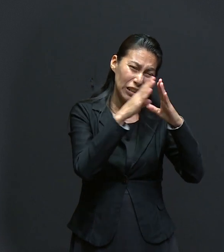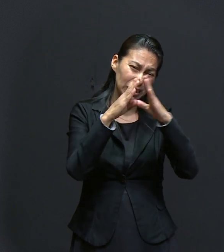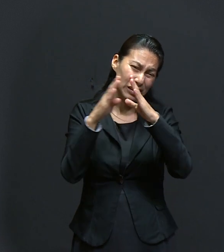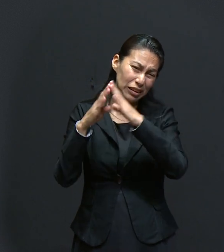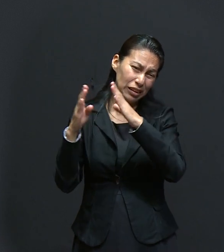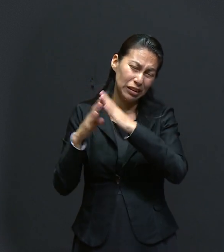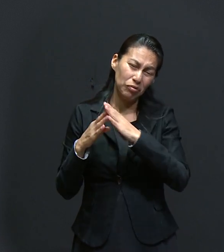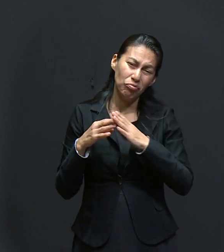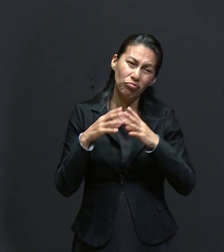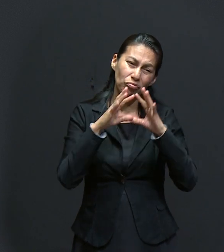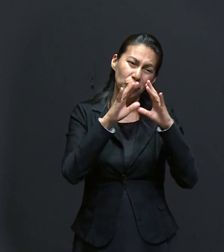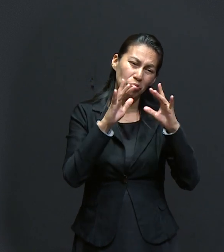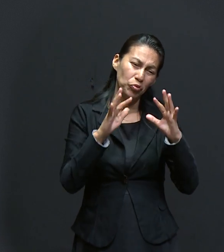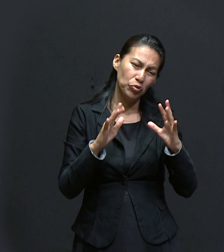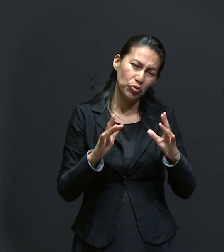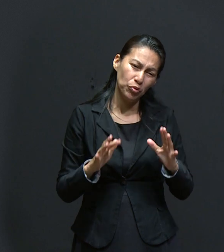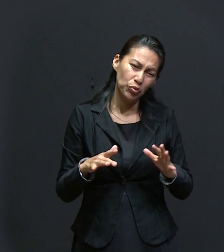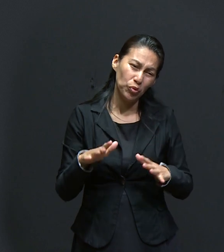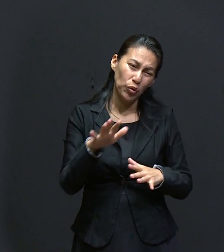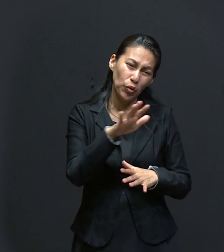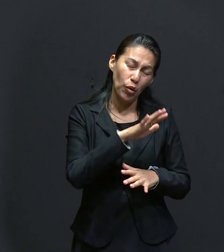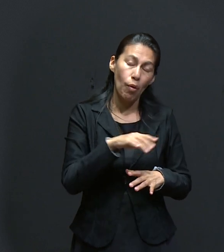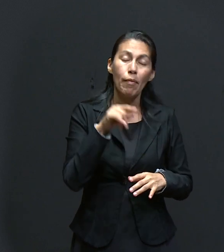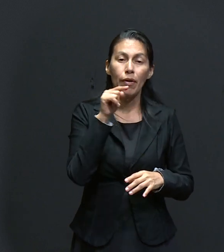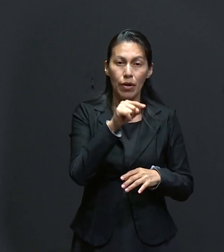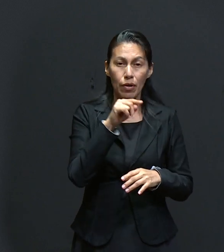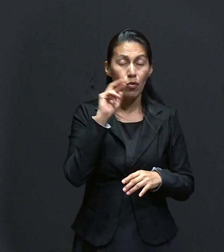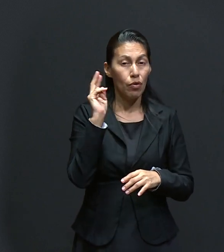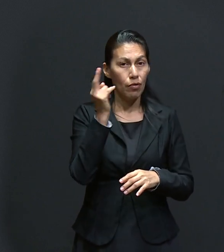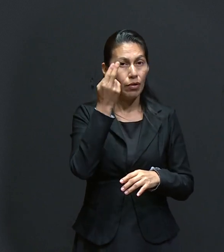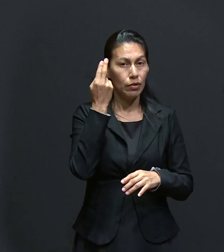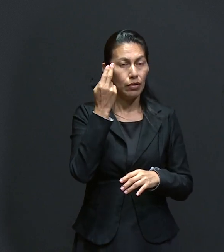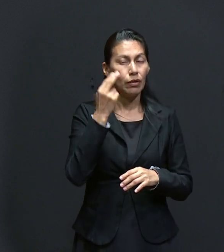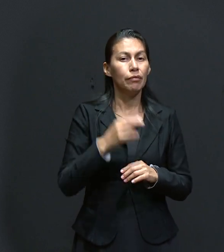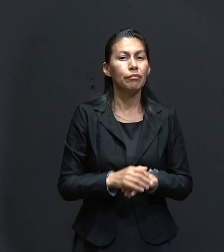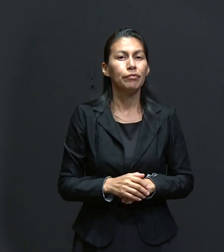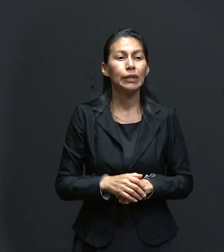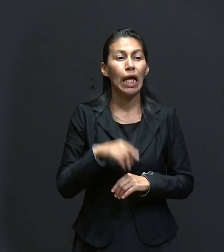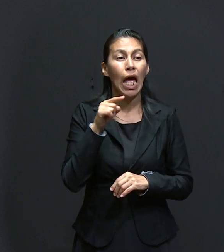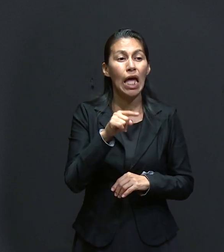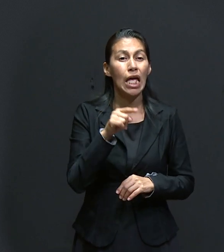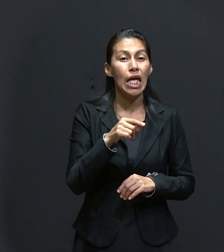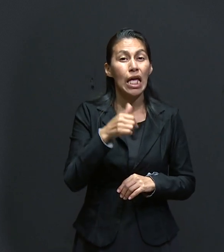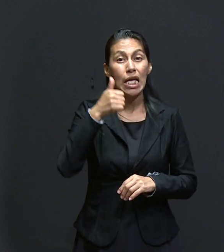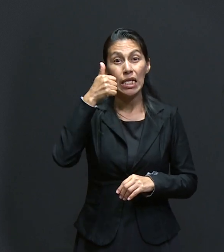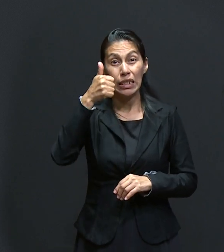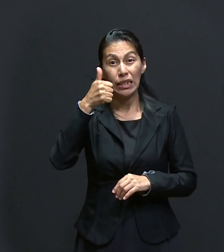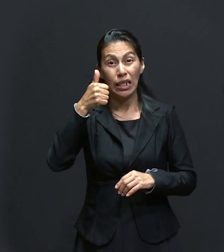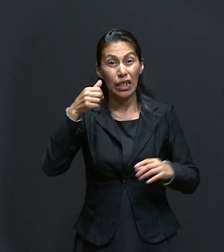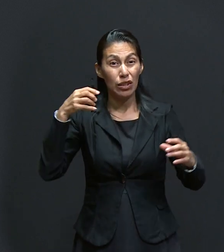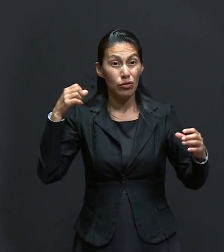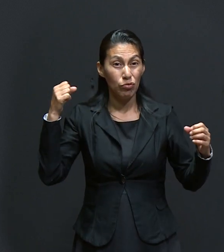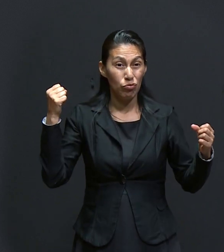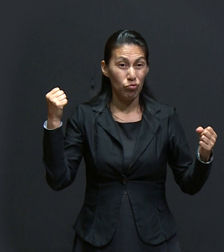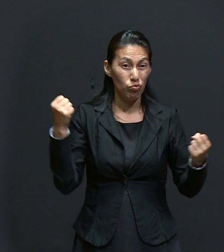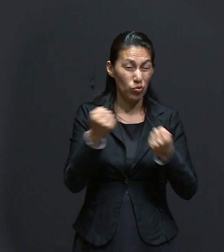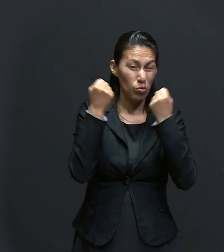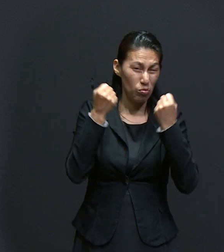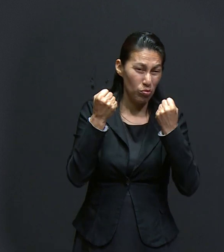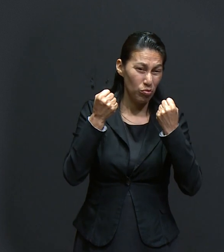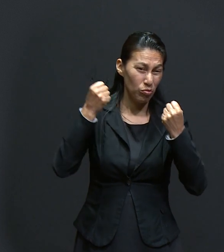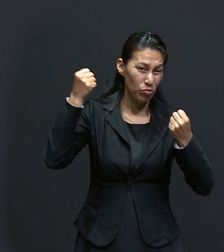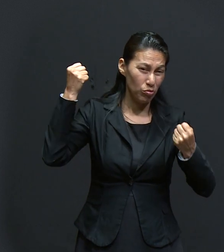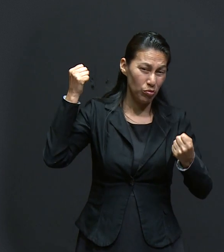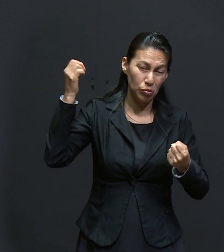y muchas casas destruidas pero ahí está campos universitarios en este campus cayó